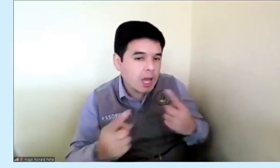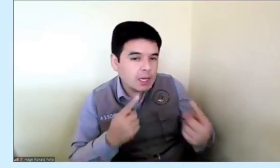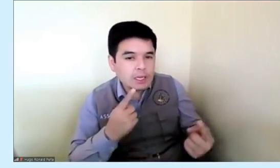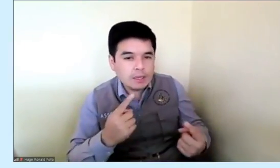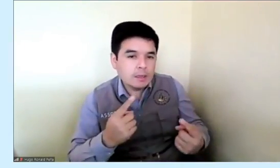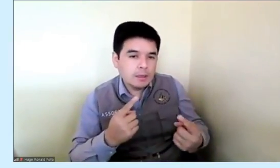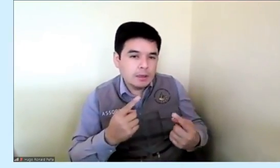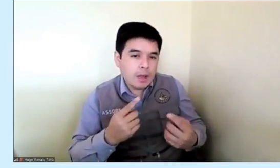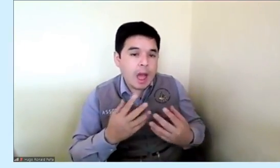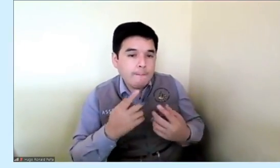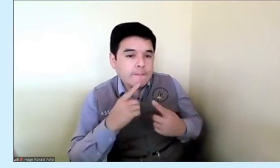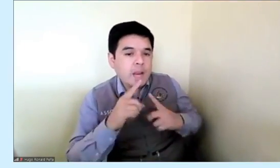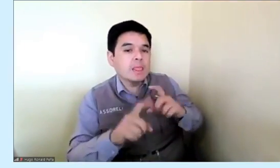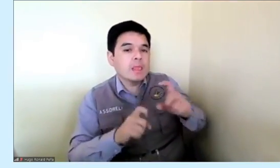cómo se pregunta,